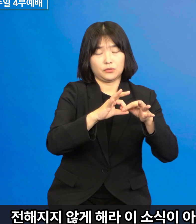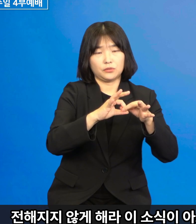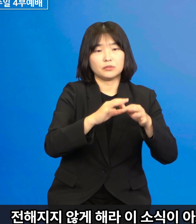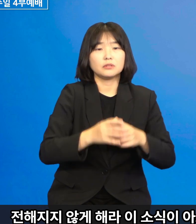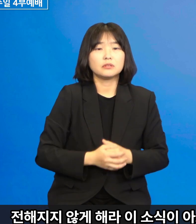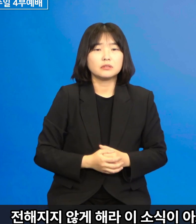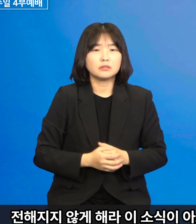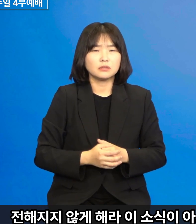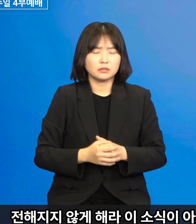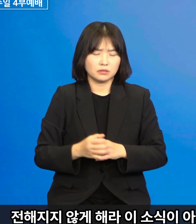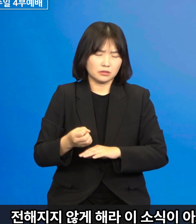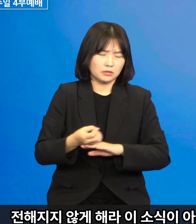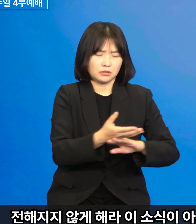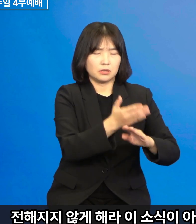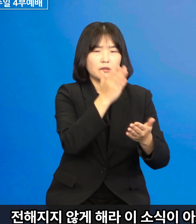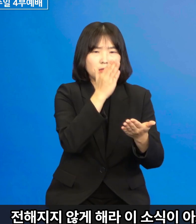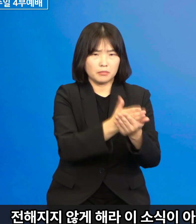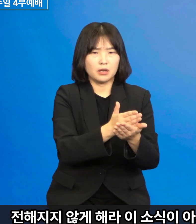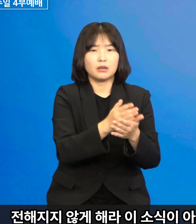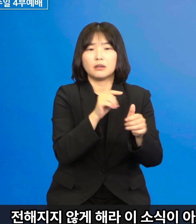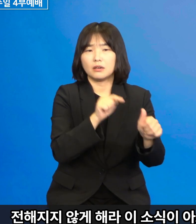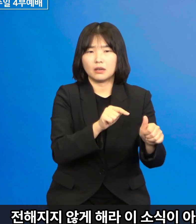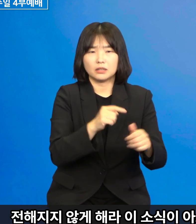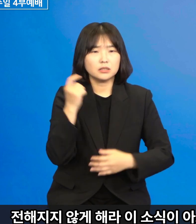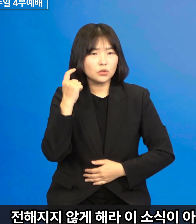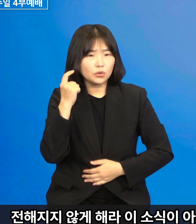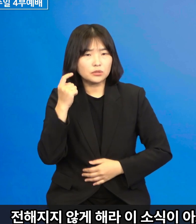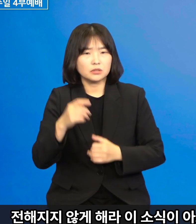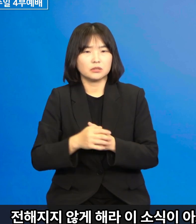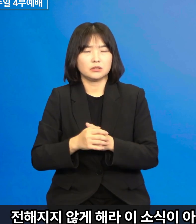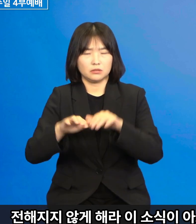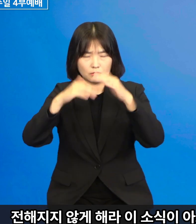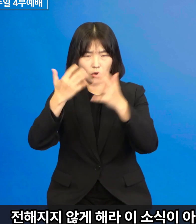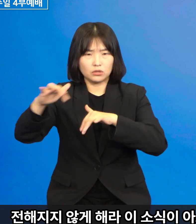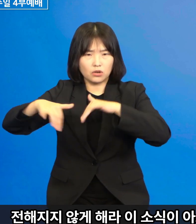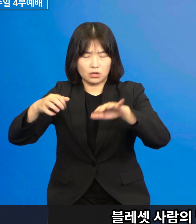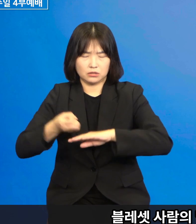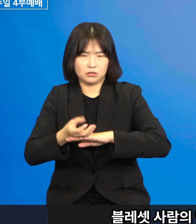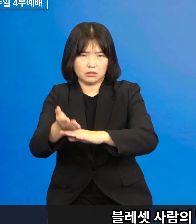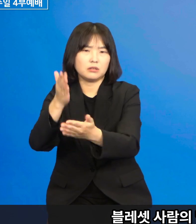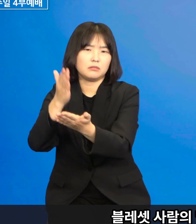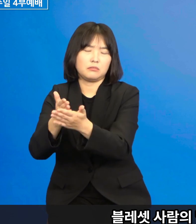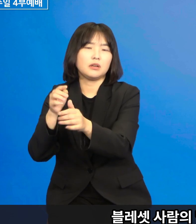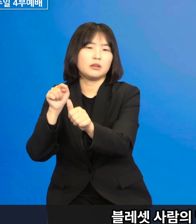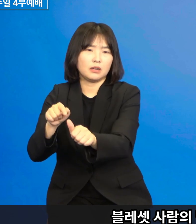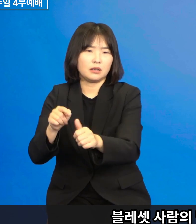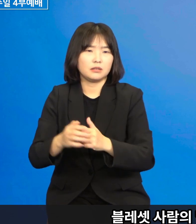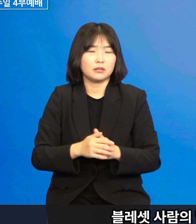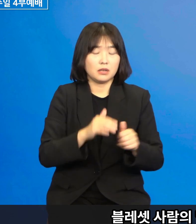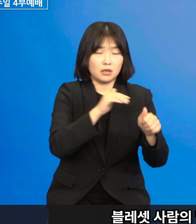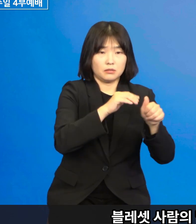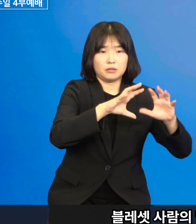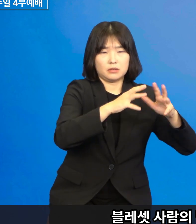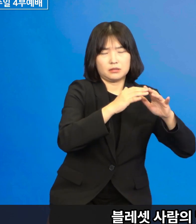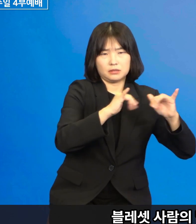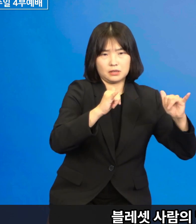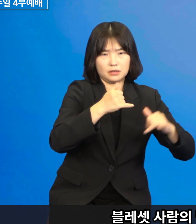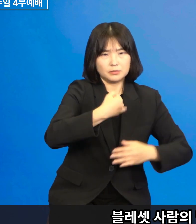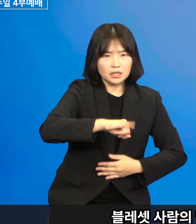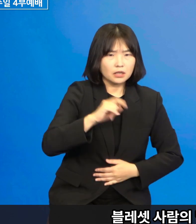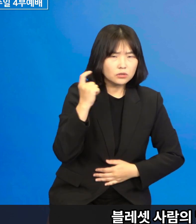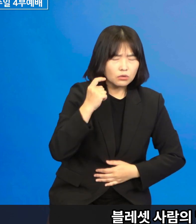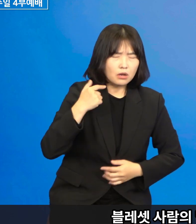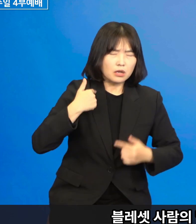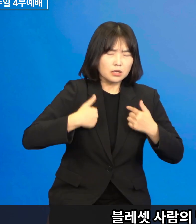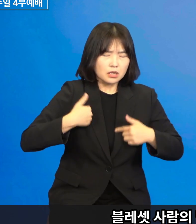있죠. 전해지지 않게 해라. 이 소식이 아스글론 모든 거리에도 전해지지 않게 해라. 블레셋 사람의 딸들이 듣고